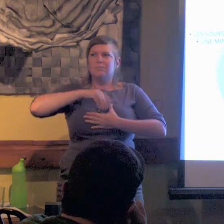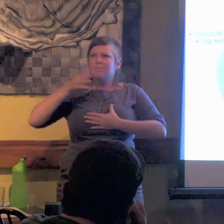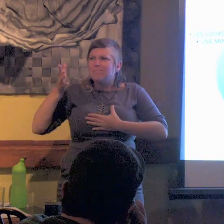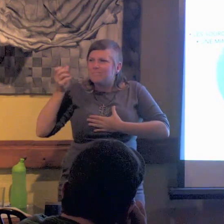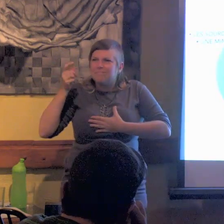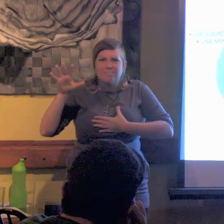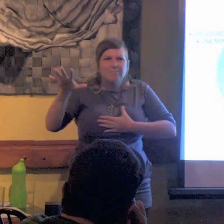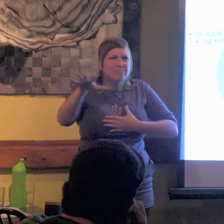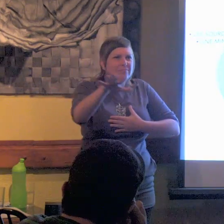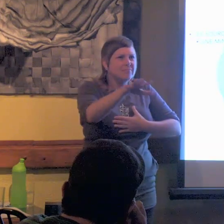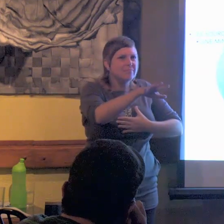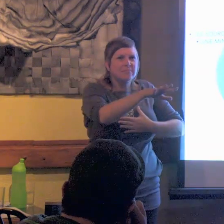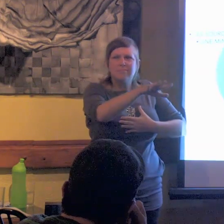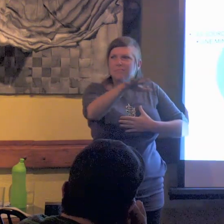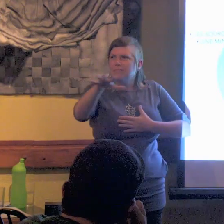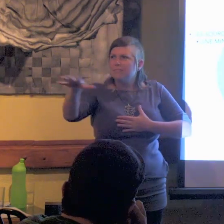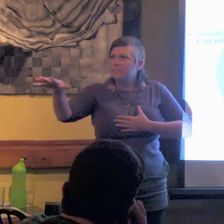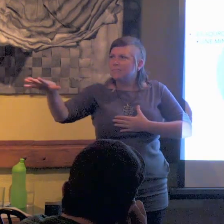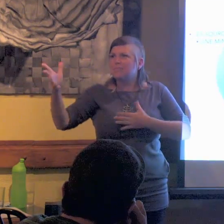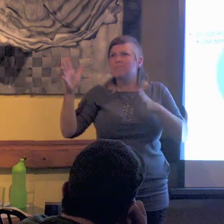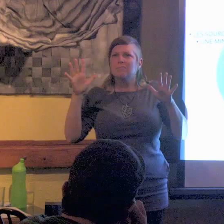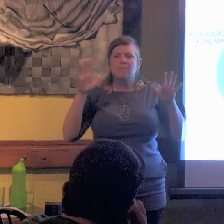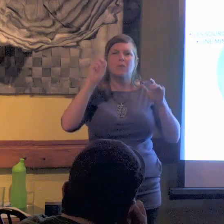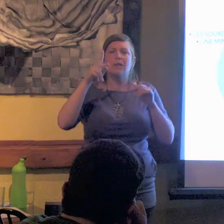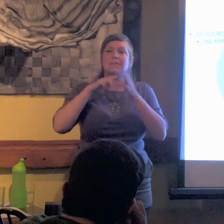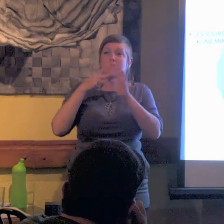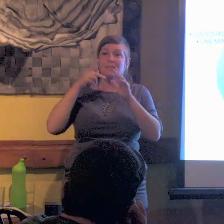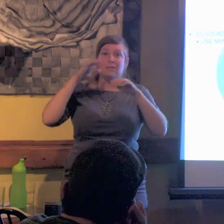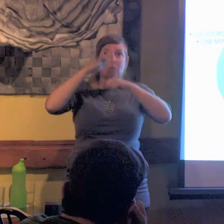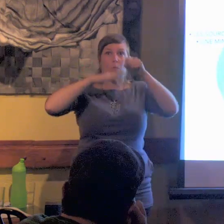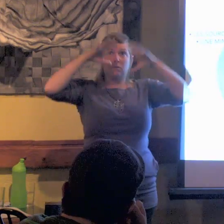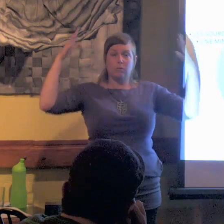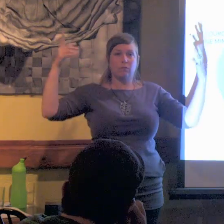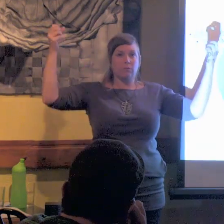Intériorisé. Pourquoi je dis que l'audisme est intériorisé? Est-ce que ça vous dit quelque chose?